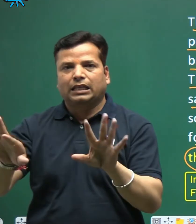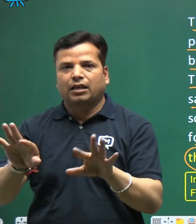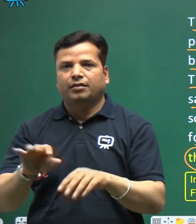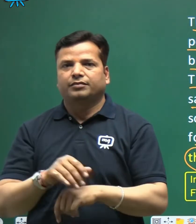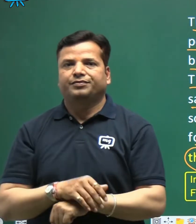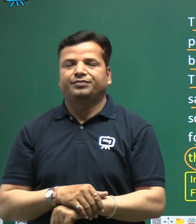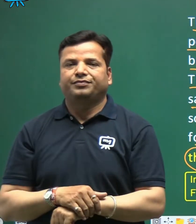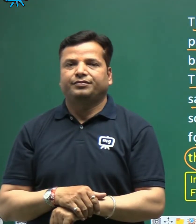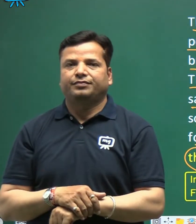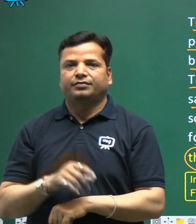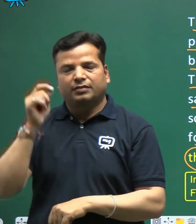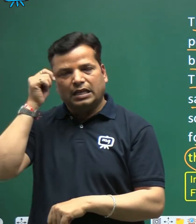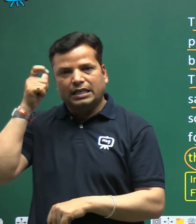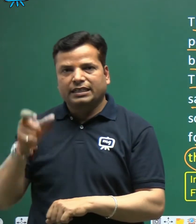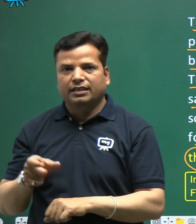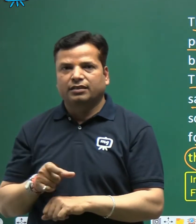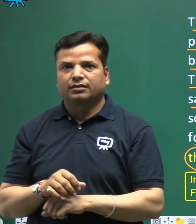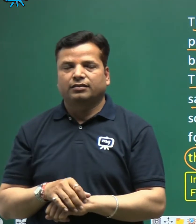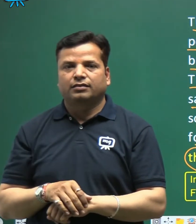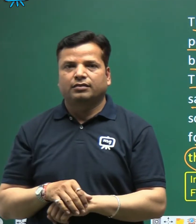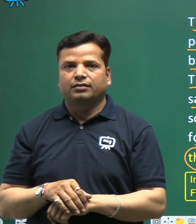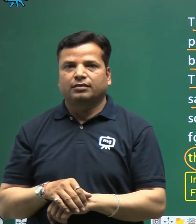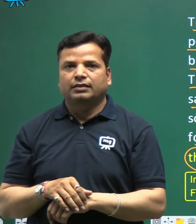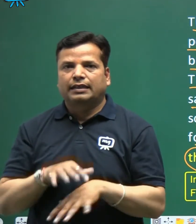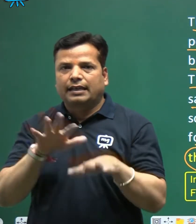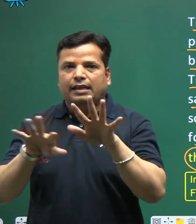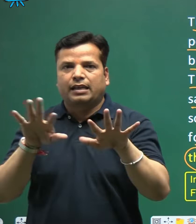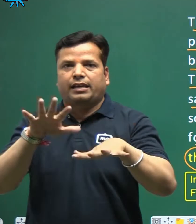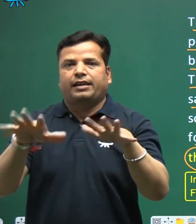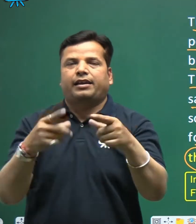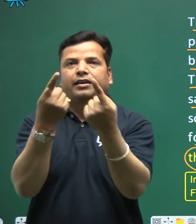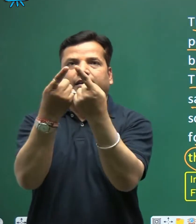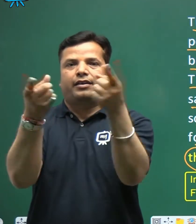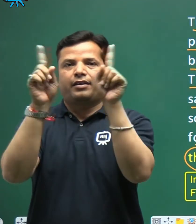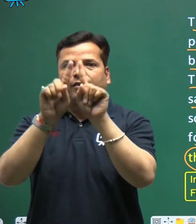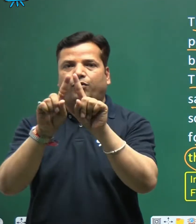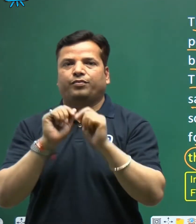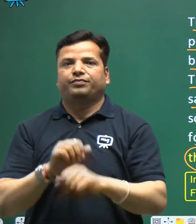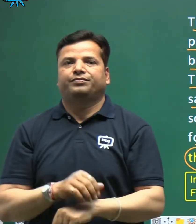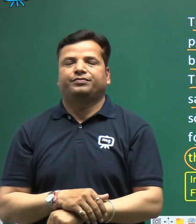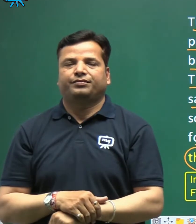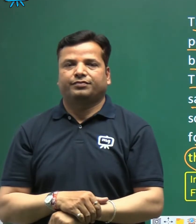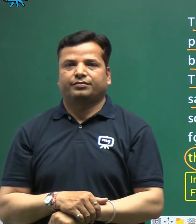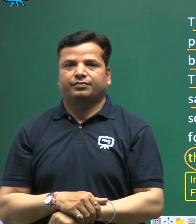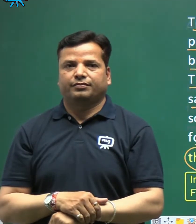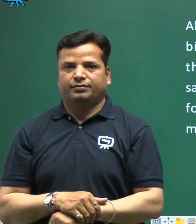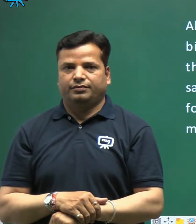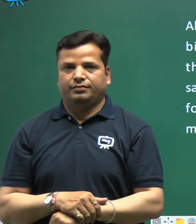समाप्त, theatre, नाटकशाला.